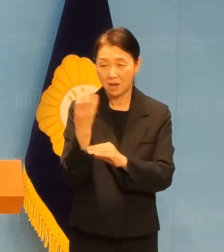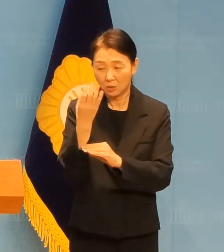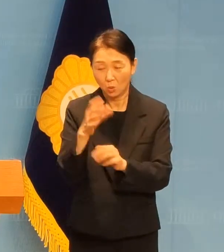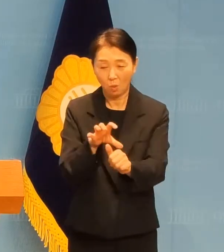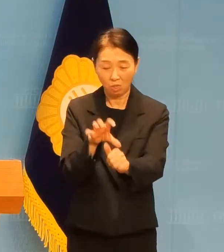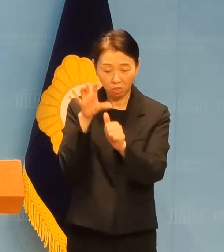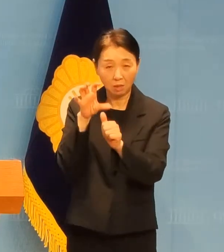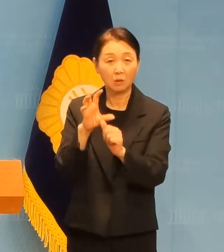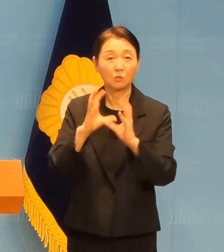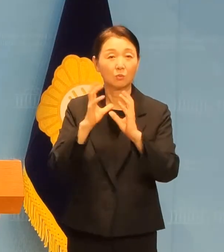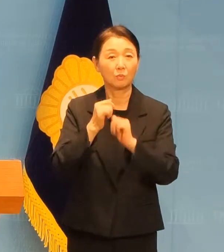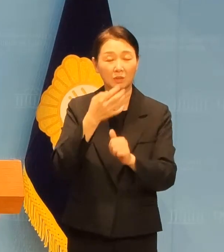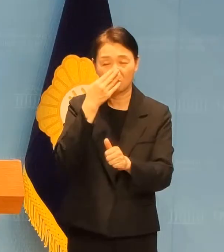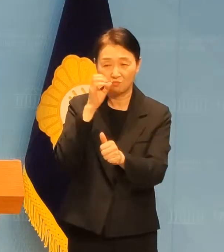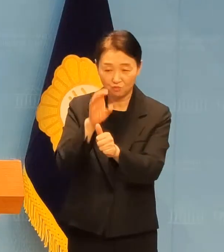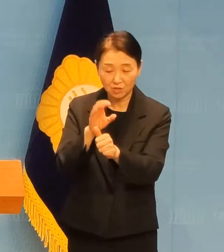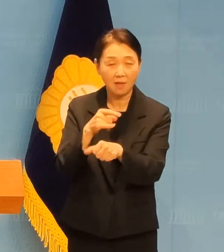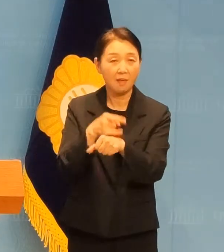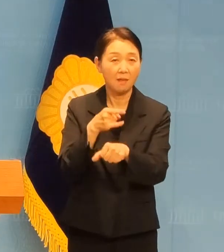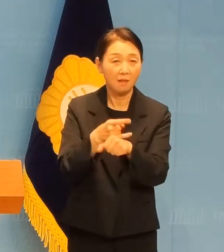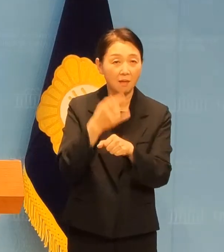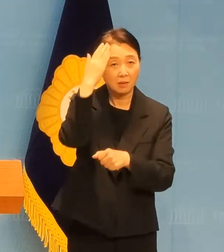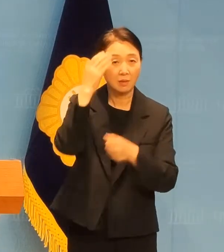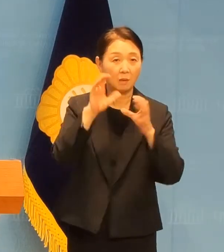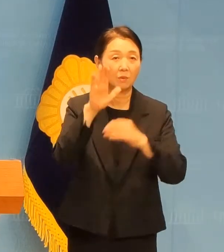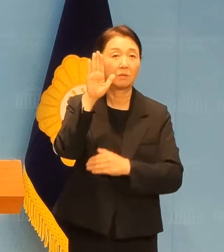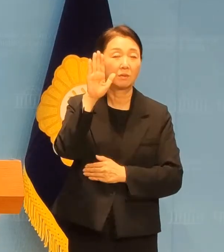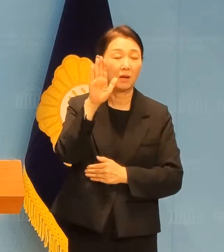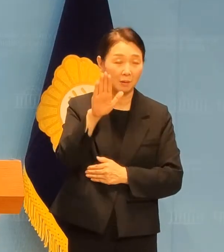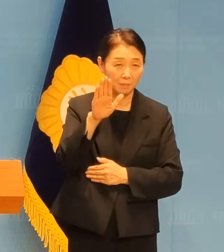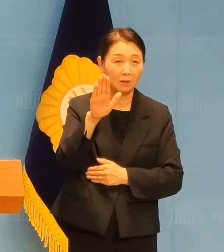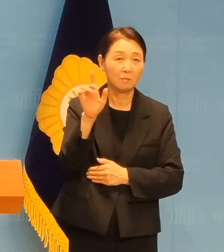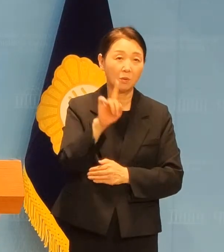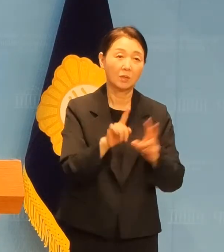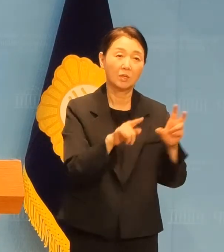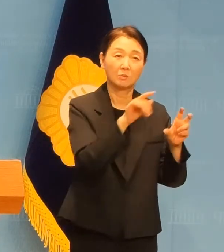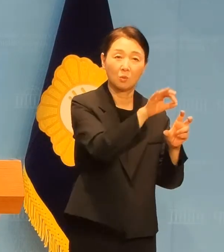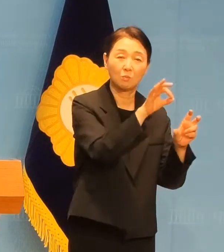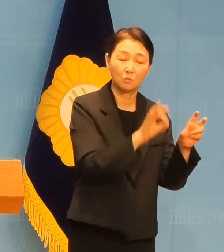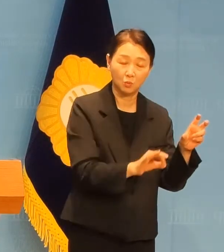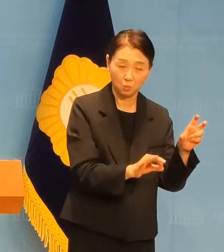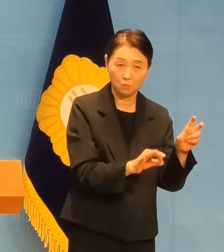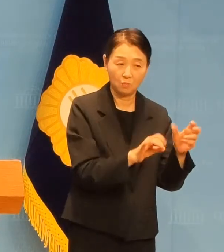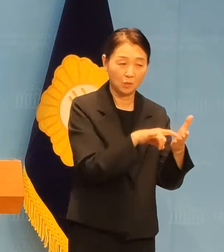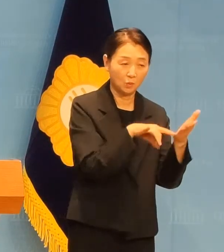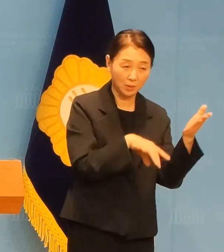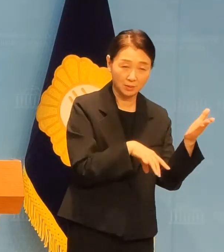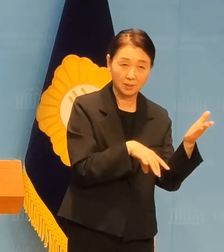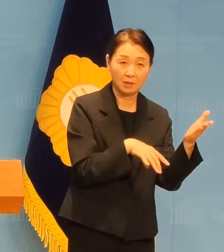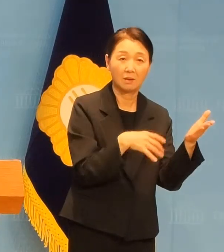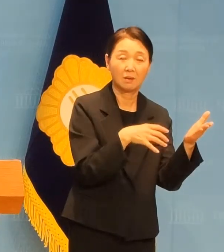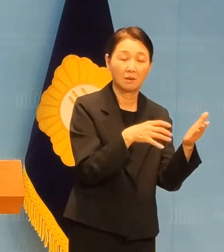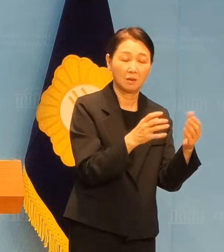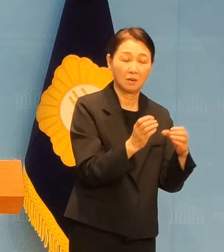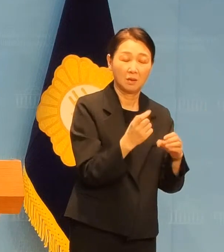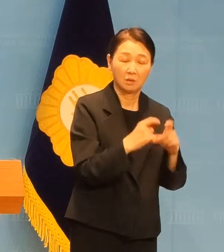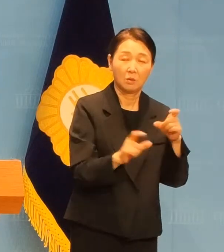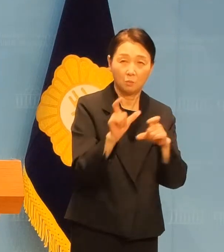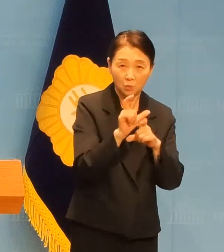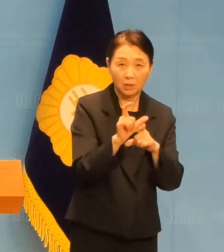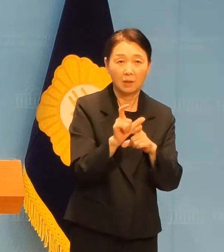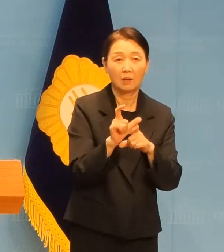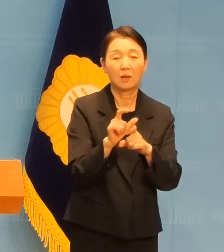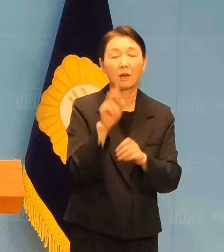국민을 기만한다면 대한민국은 앞에는 25% 관세보다 더